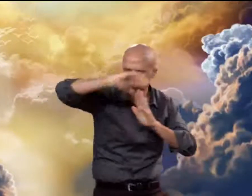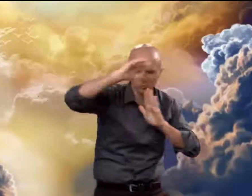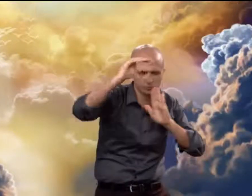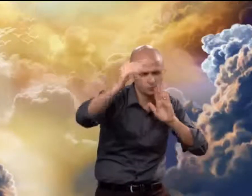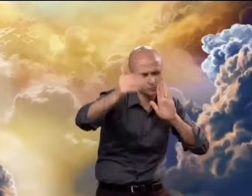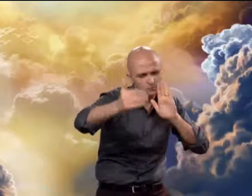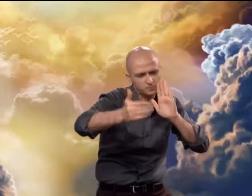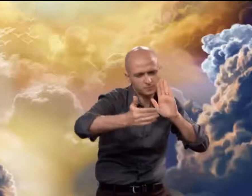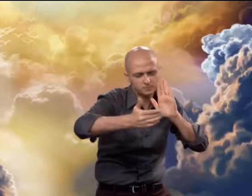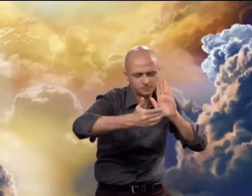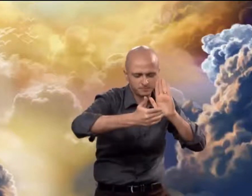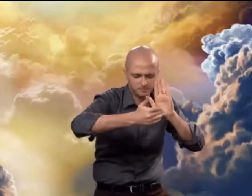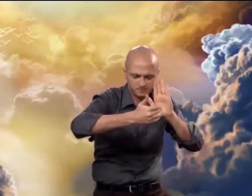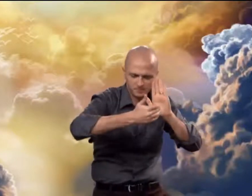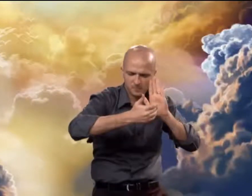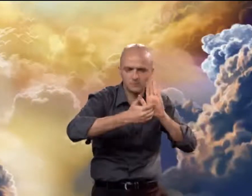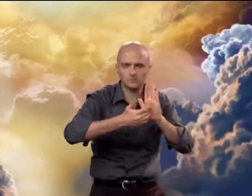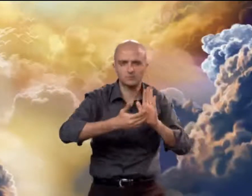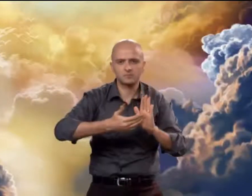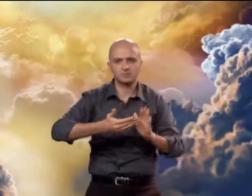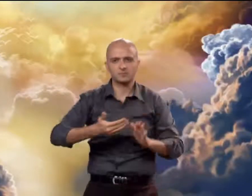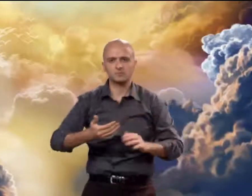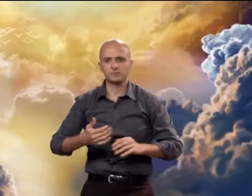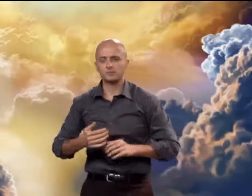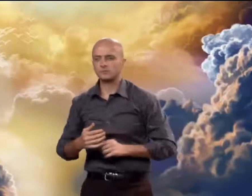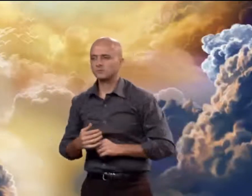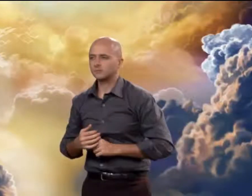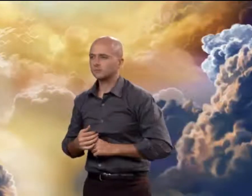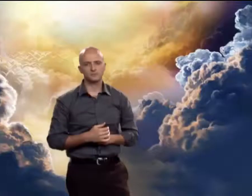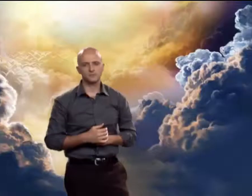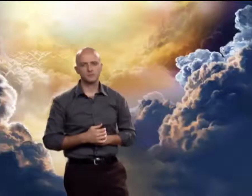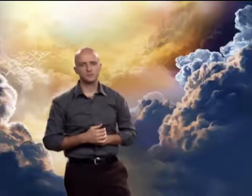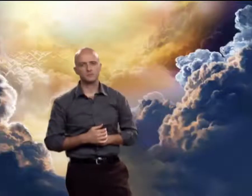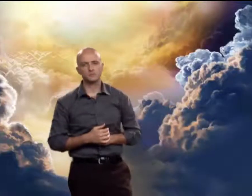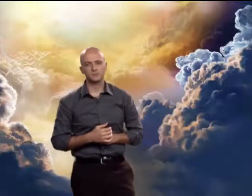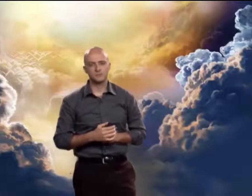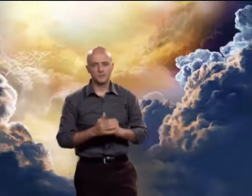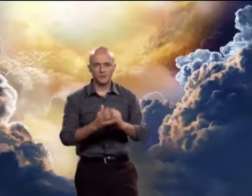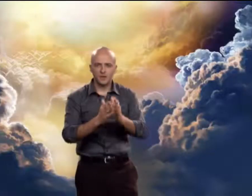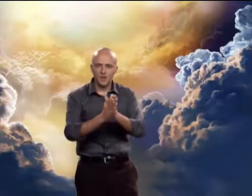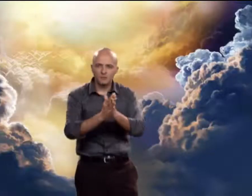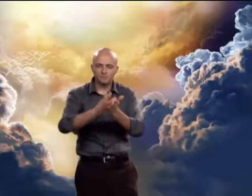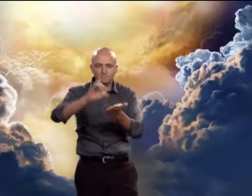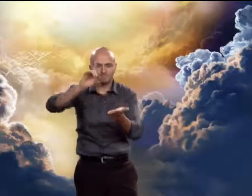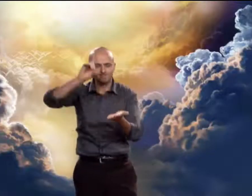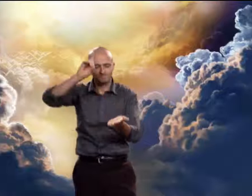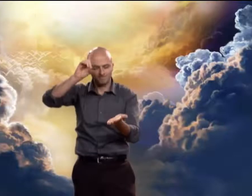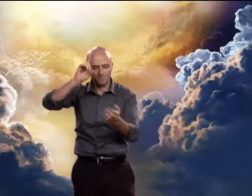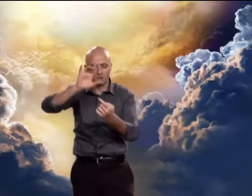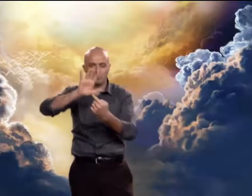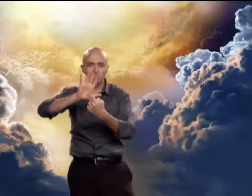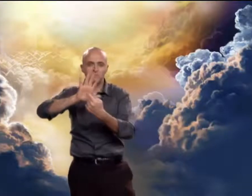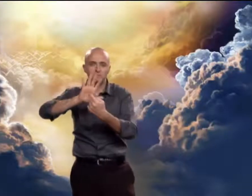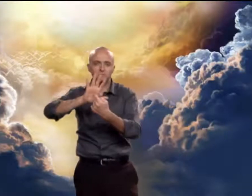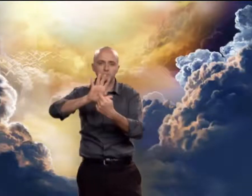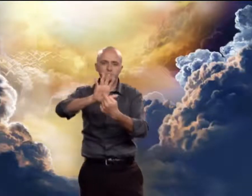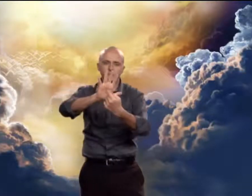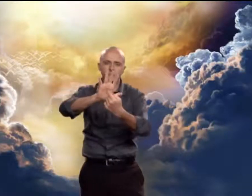o lugar, o tempo e as circunstâncias do maior evento da história do mundo, a vinda do Filho de Deus.